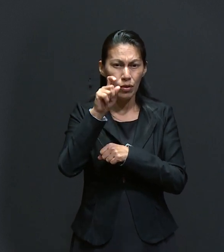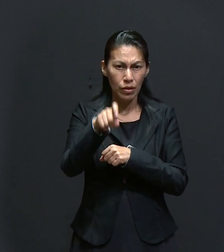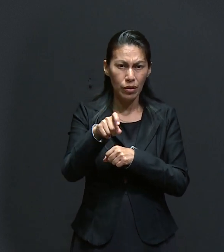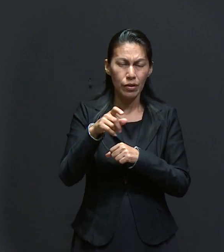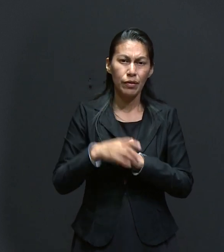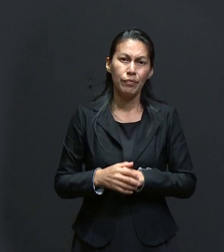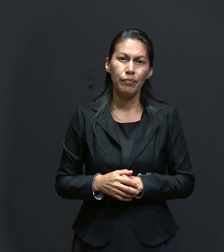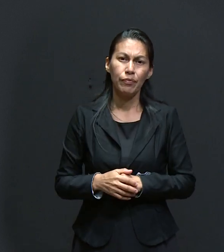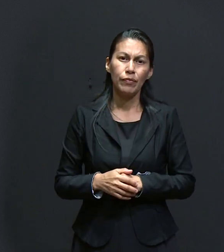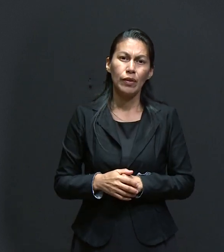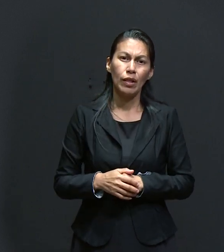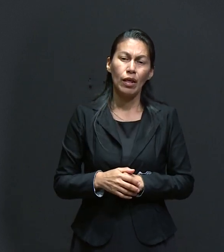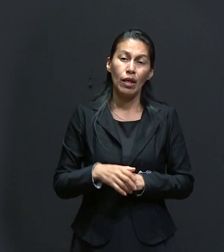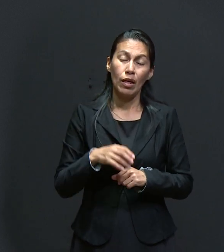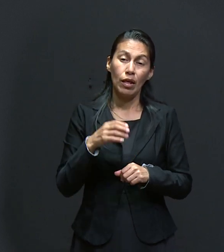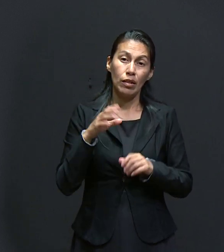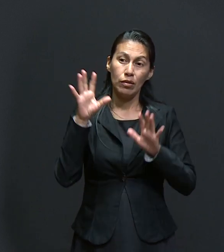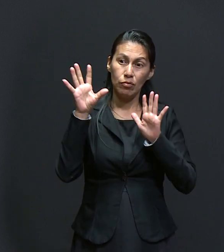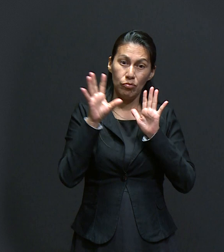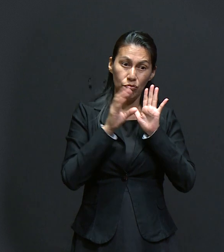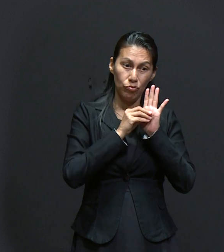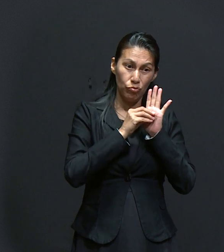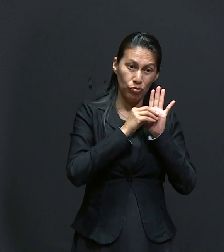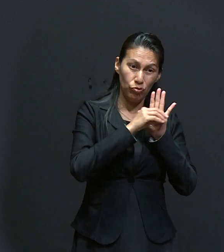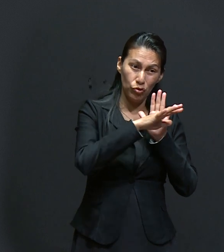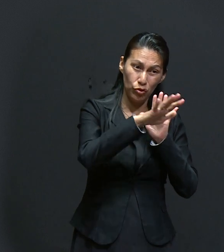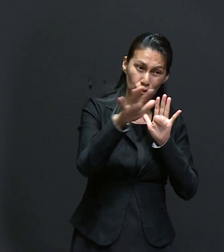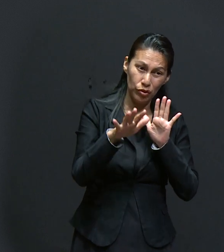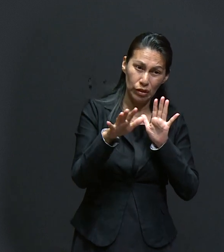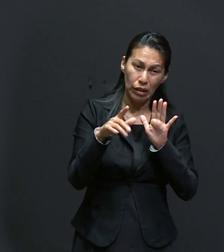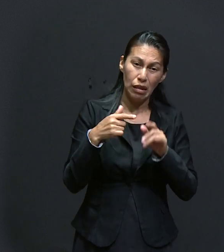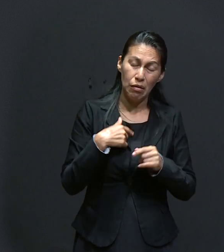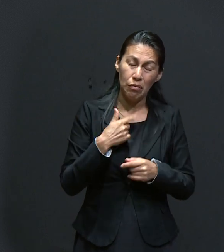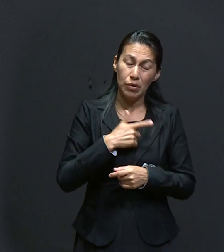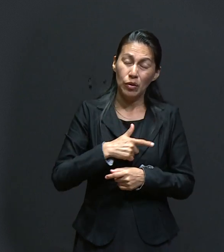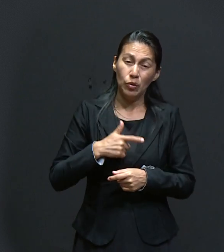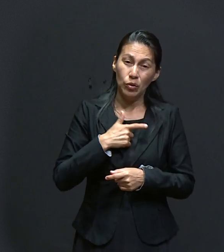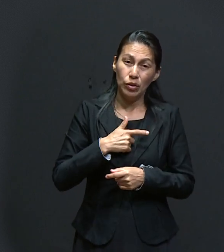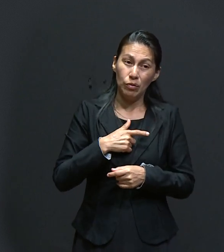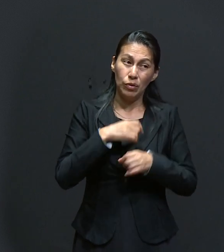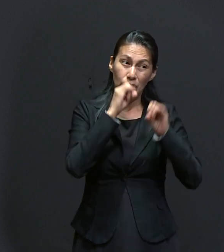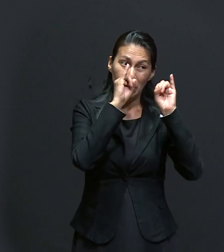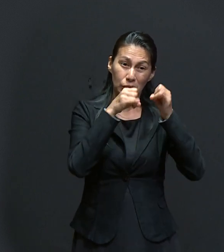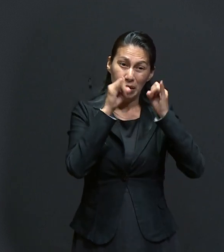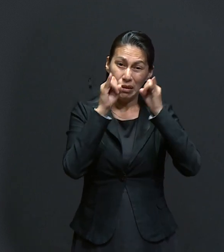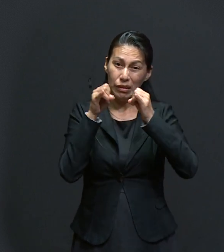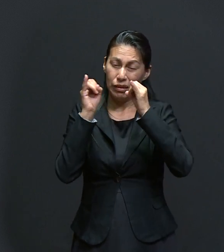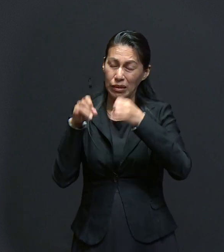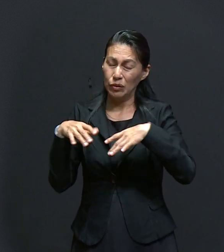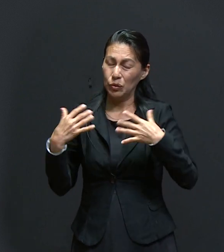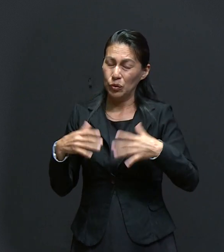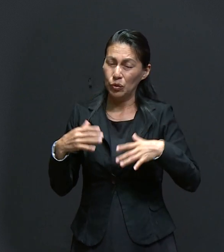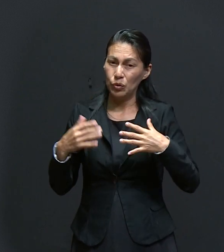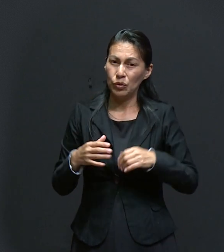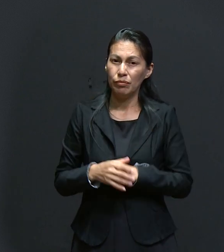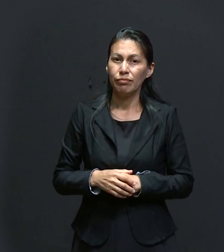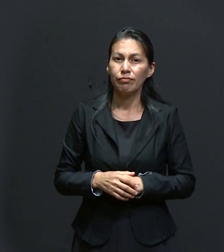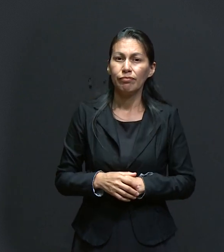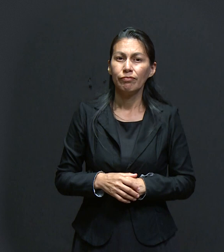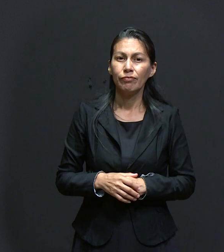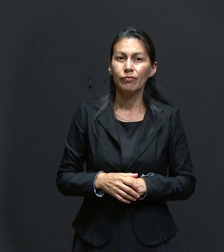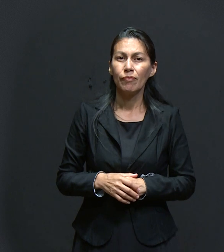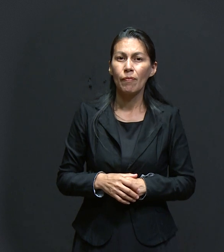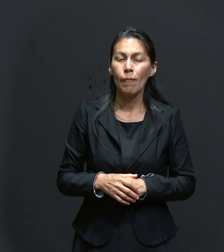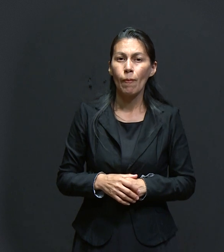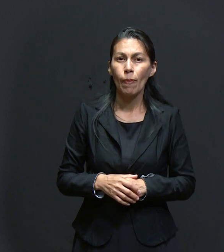y bueno se refleja de situación actual me impactó este canto bueno por imágenes sobre todo primero comienza